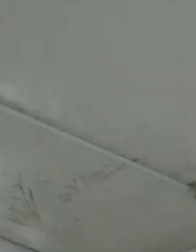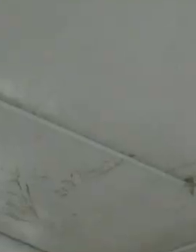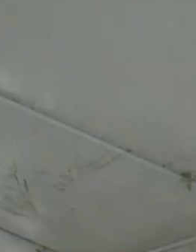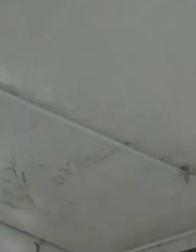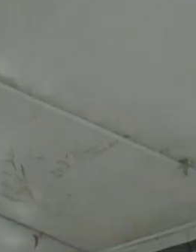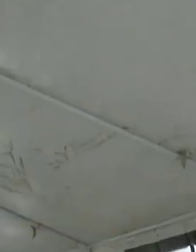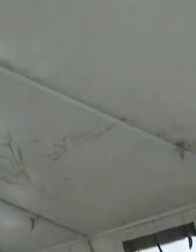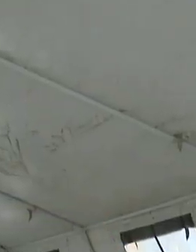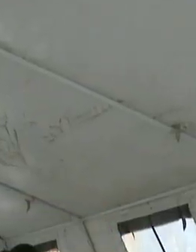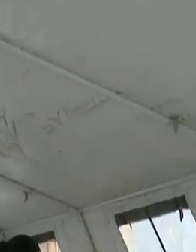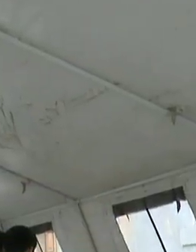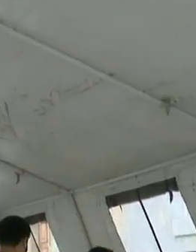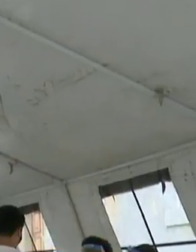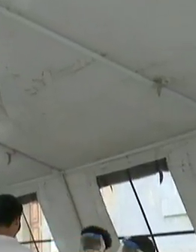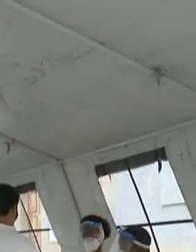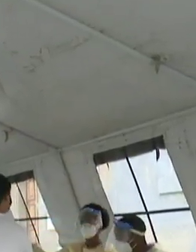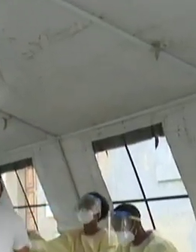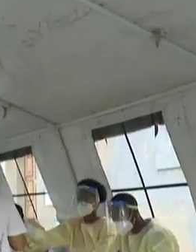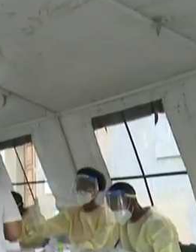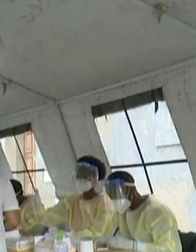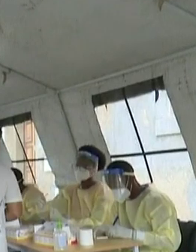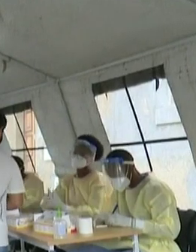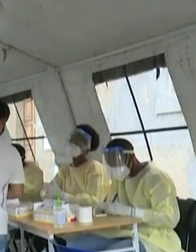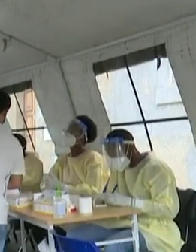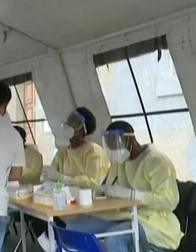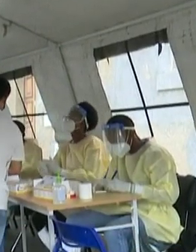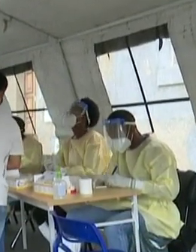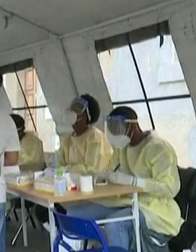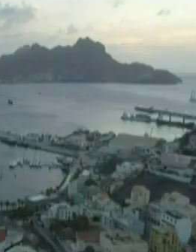de 73% dos adolescentes já tomaram a primeira dose